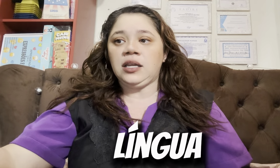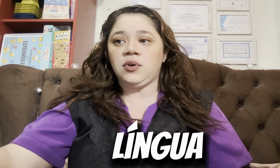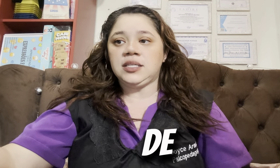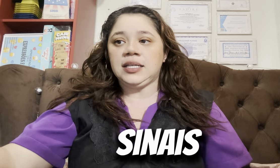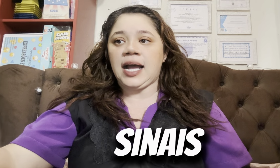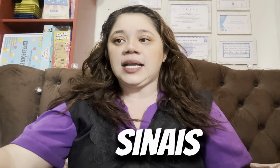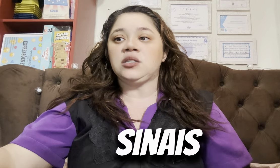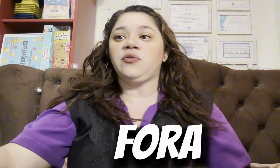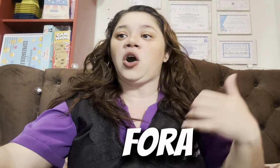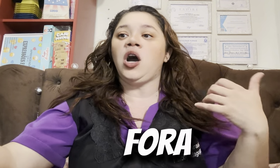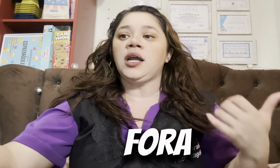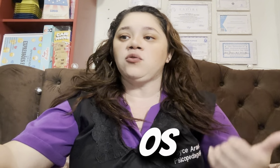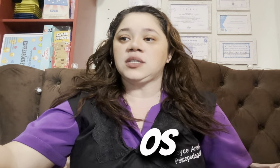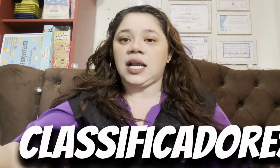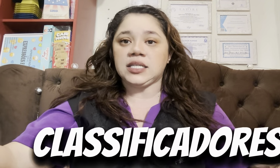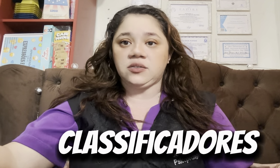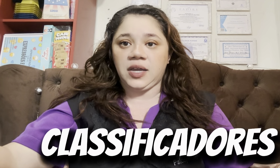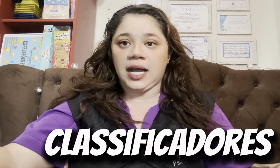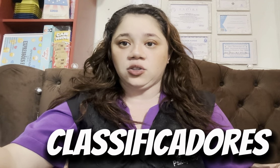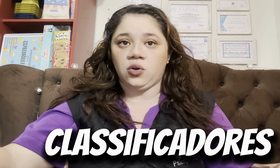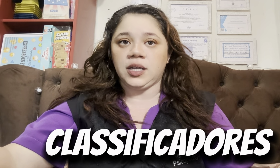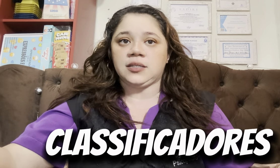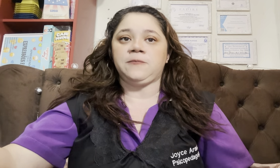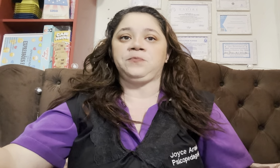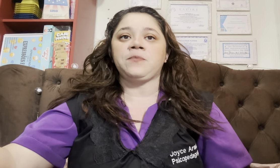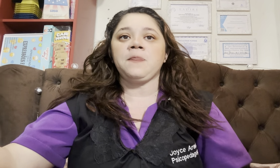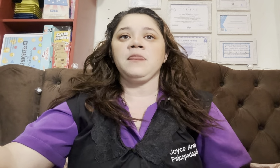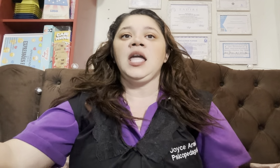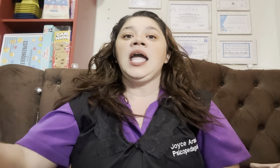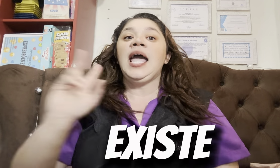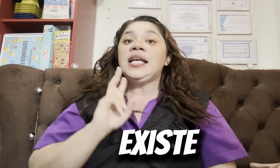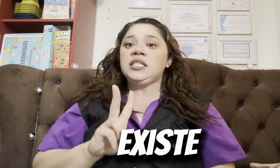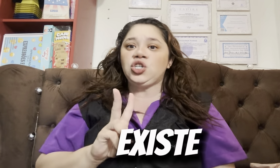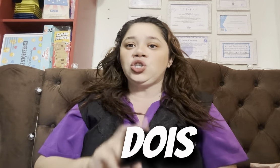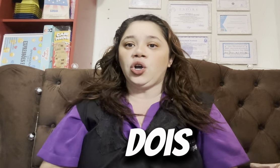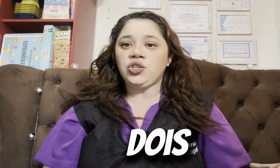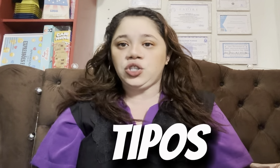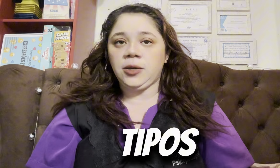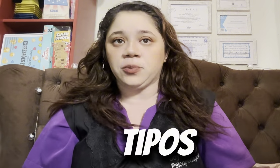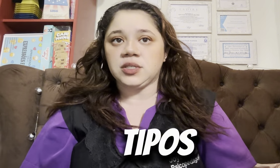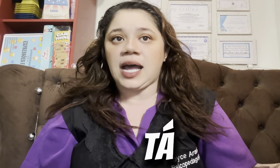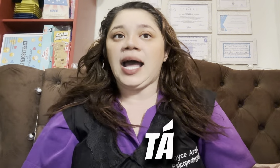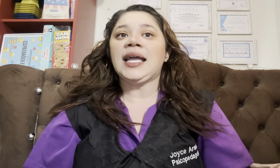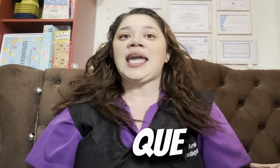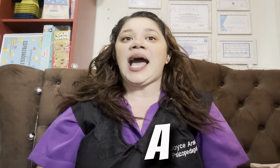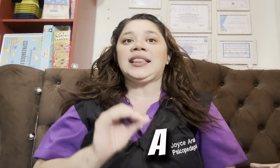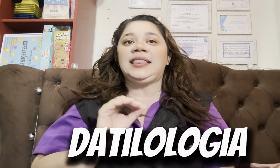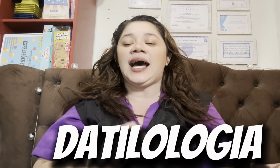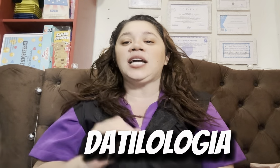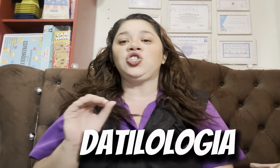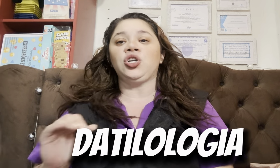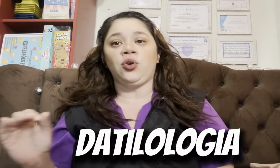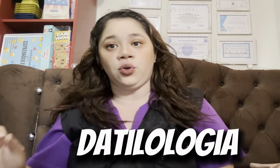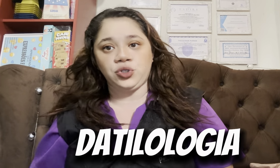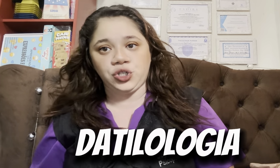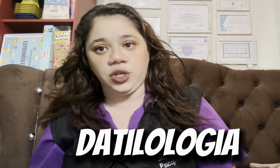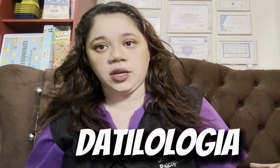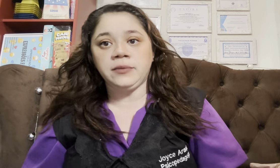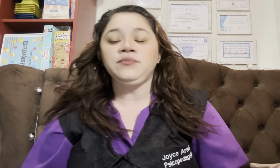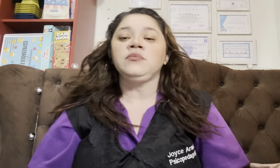de sinais, fora os classificadores, existe 2 tipos, tá? Que é a datilologia.